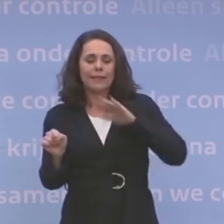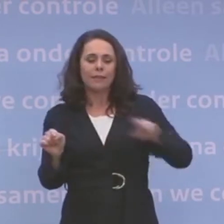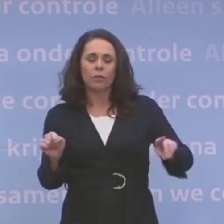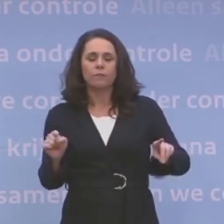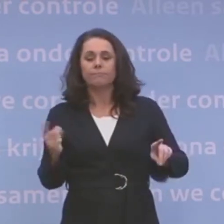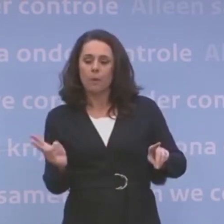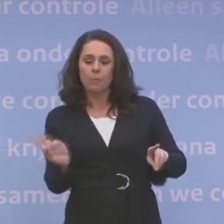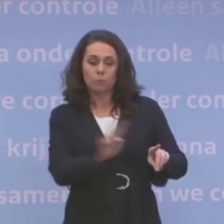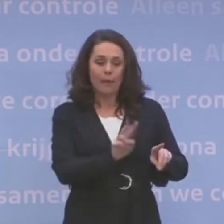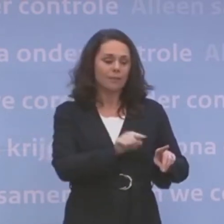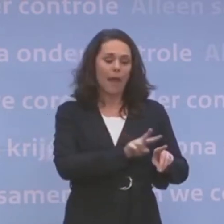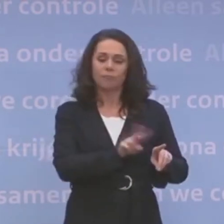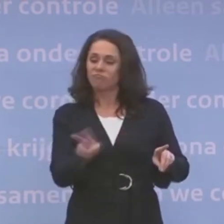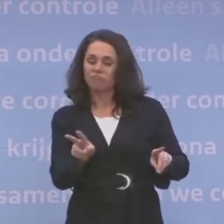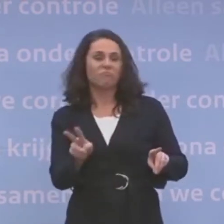andersom teruggeven.